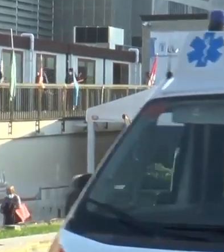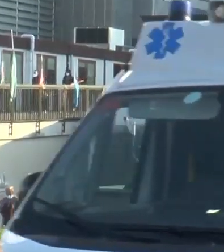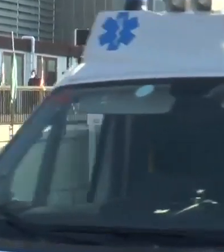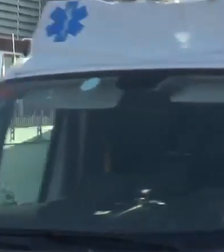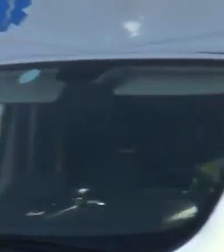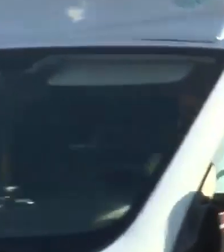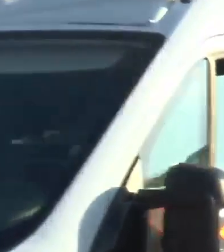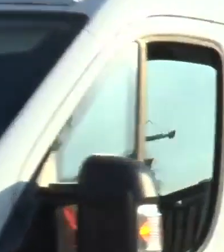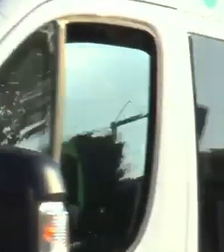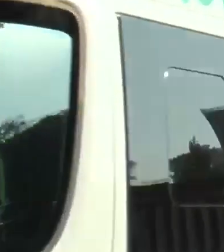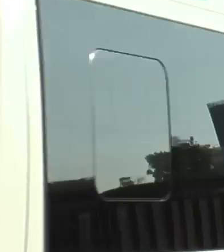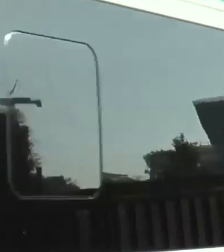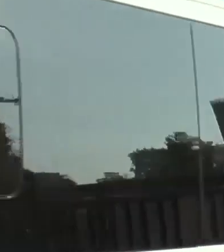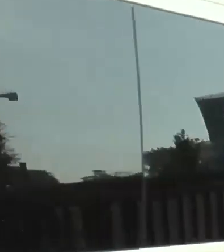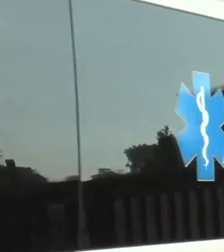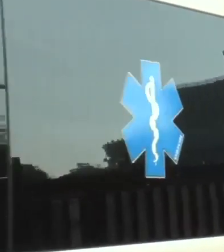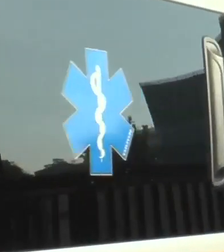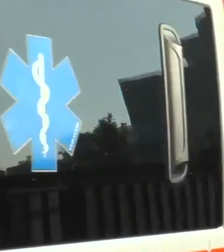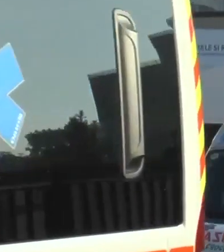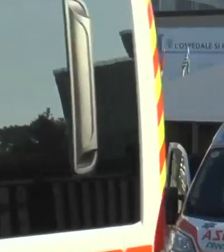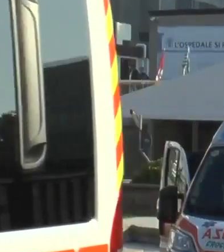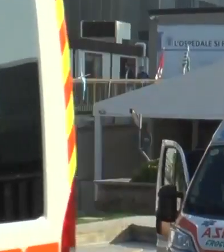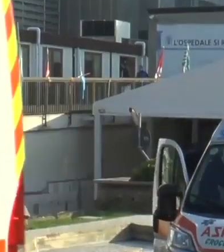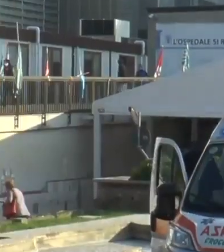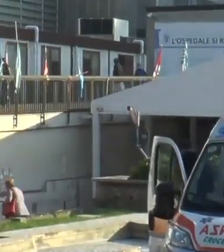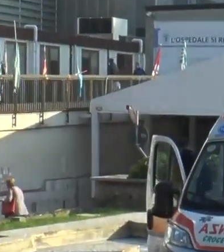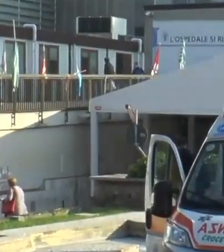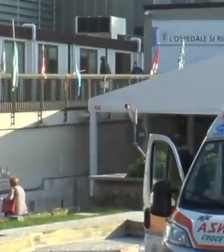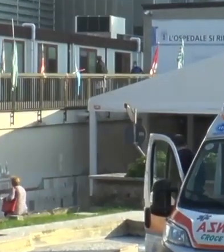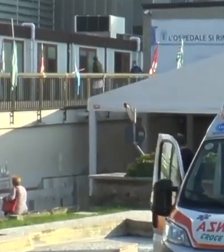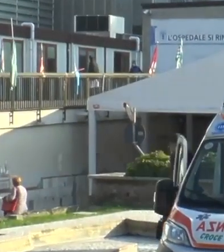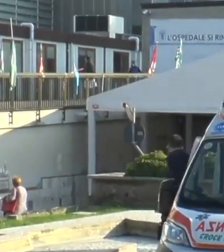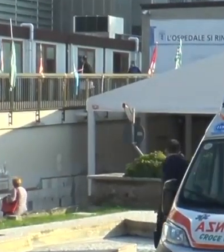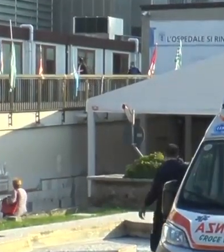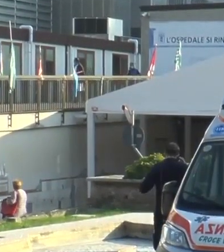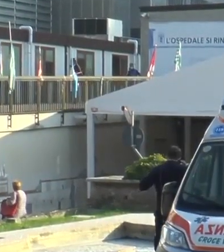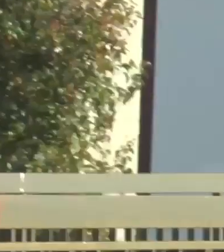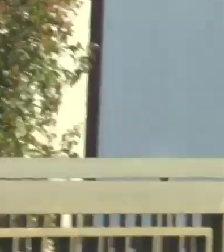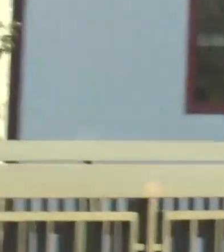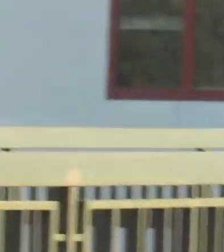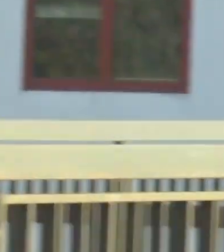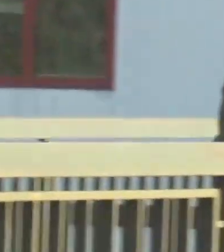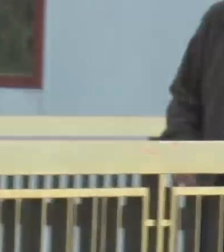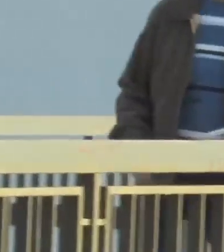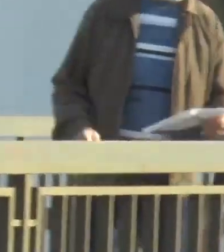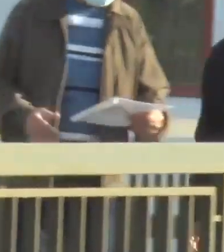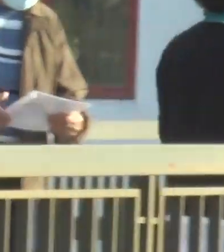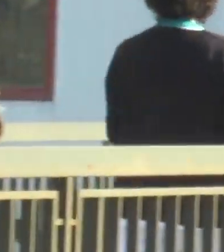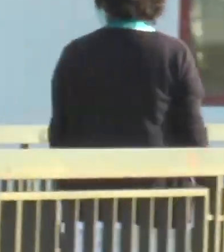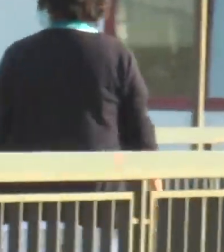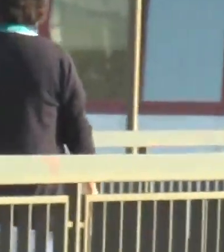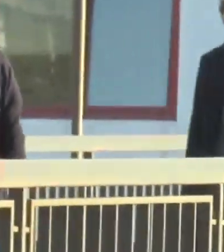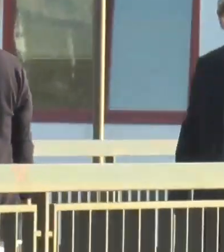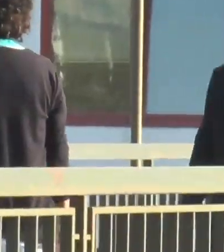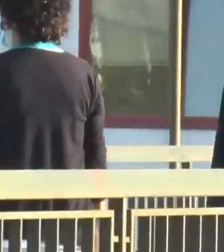tezza dei ricoveri nessuna volontà di dimettere prima del tempo i pazienti come riportato da un quotidiano nazionale che ha ricostruito i passaggi